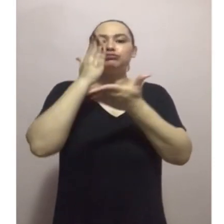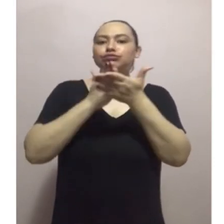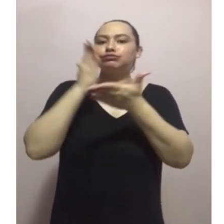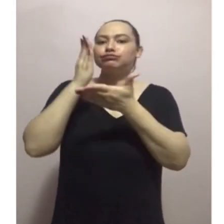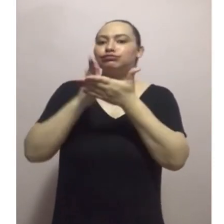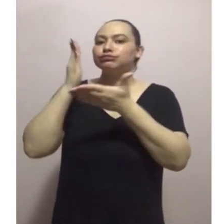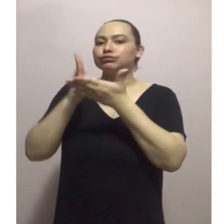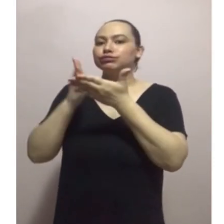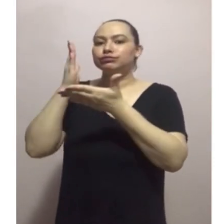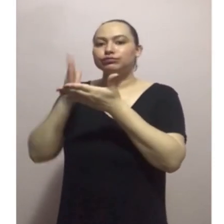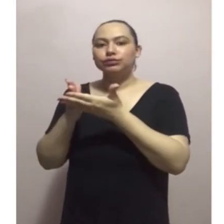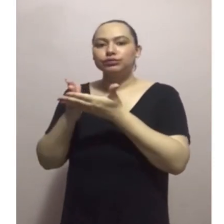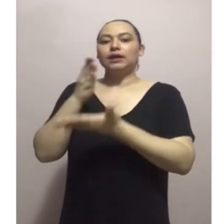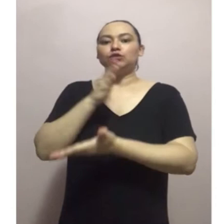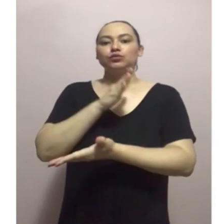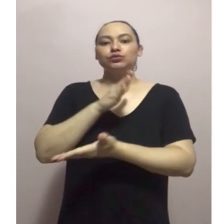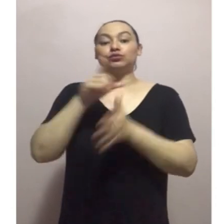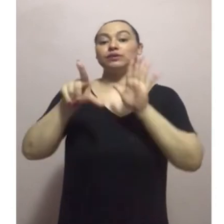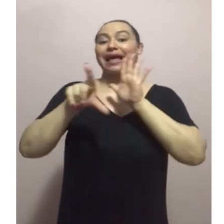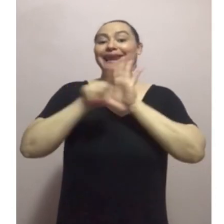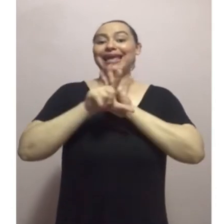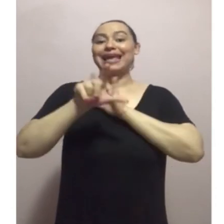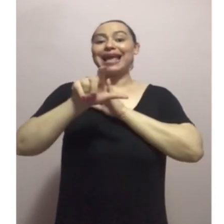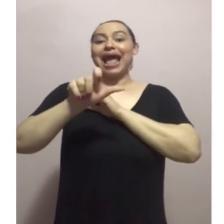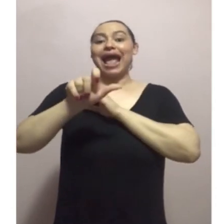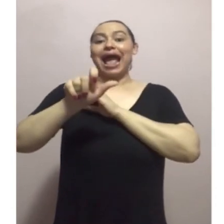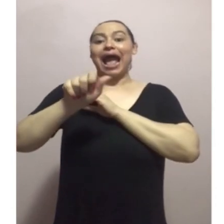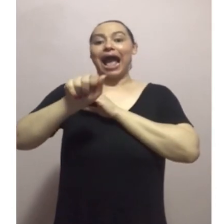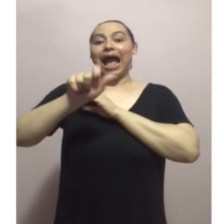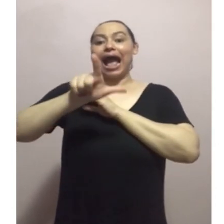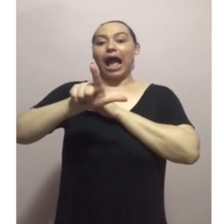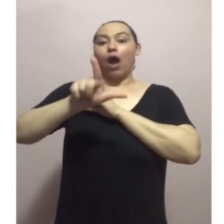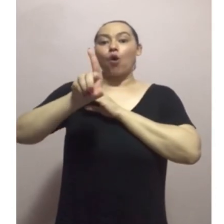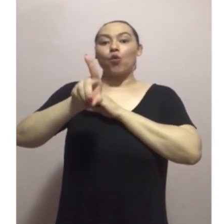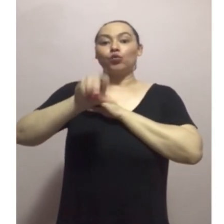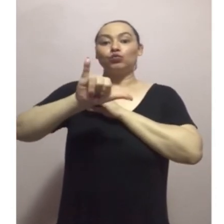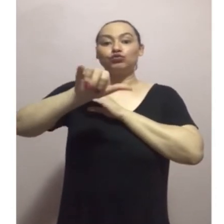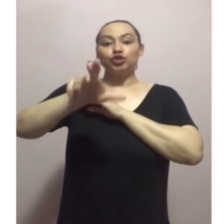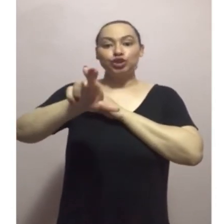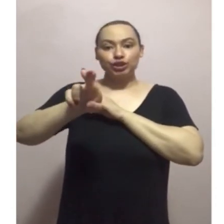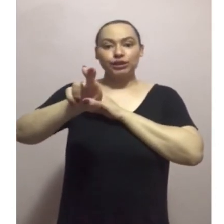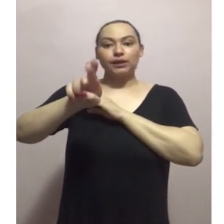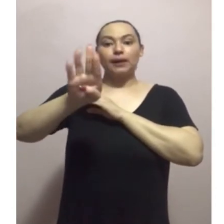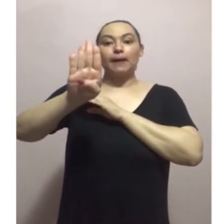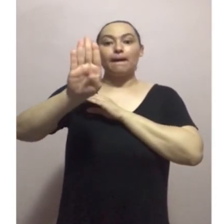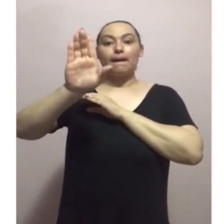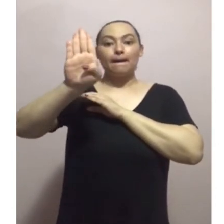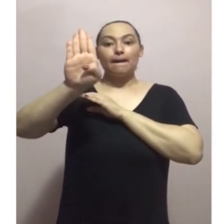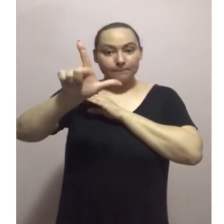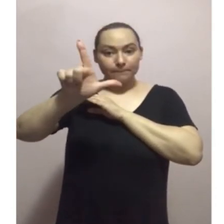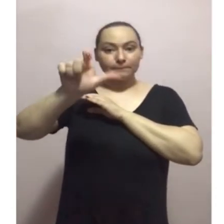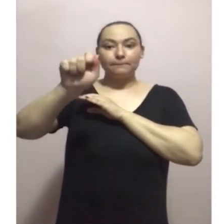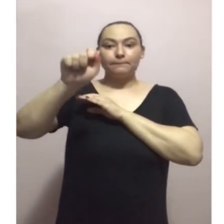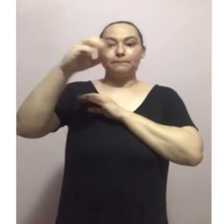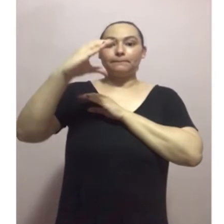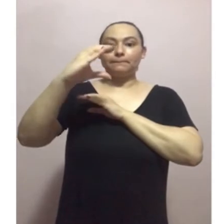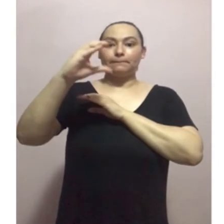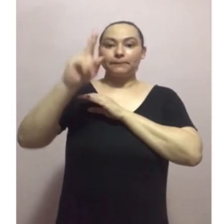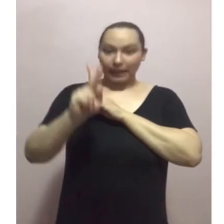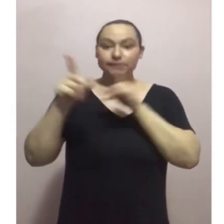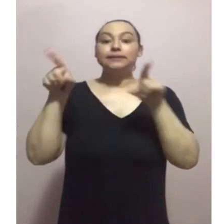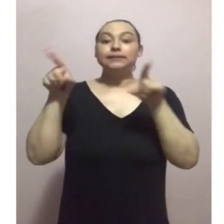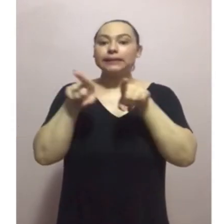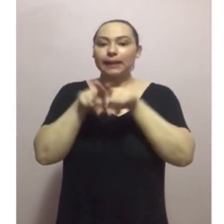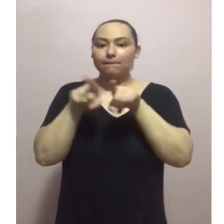distribuir, né? Havia o zum da Aldir Blanc, mas eu nem me conectei com aquilo naquele momento. E realmente eu achei que